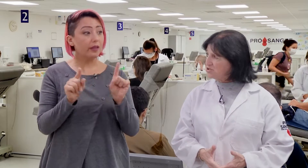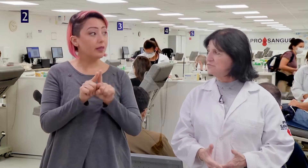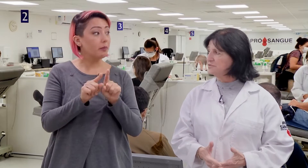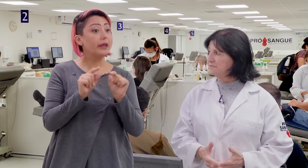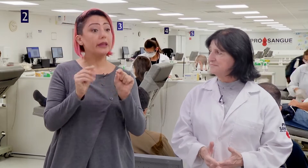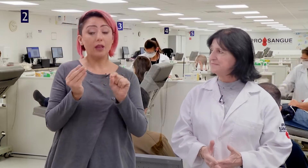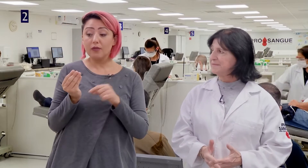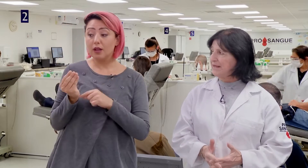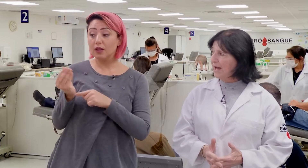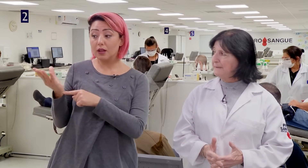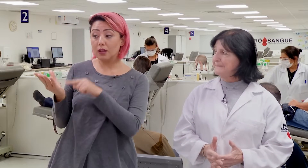incompatível, tá?